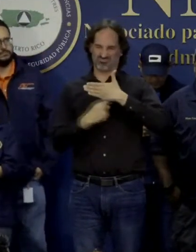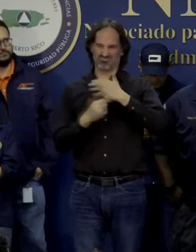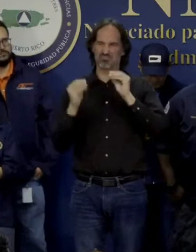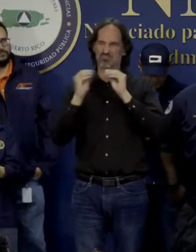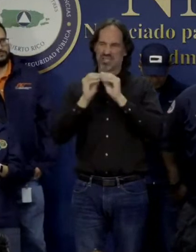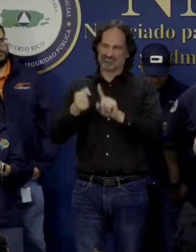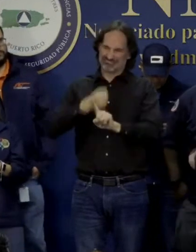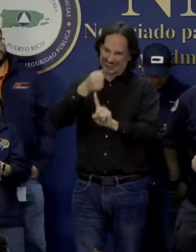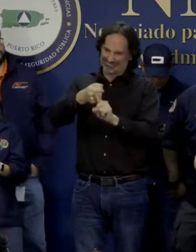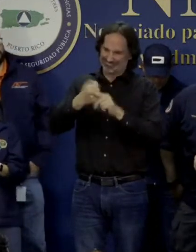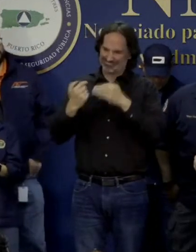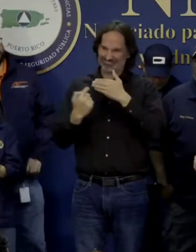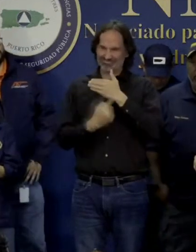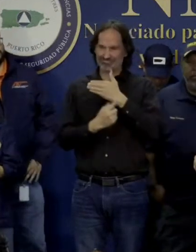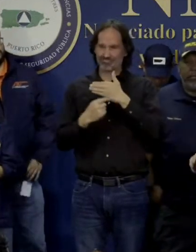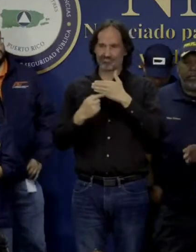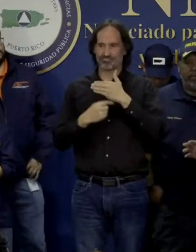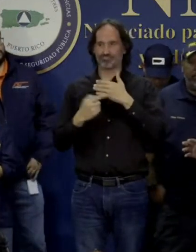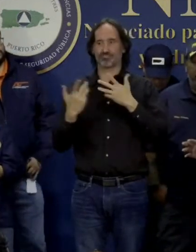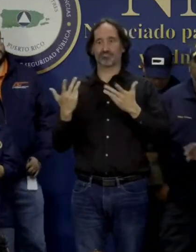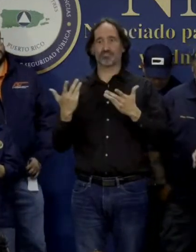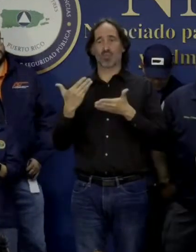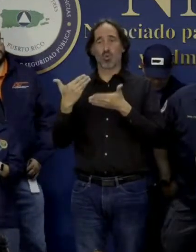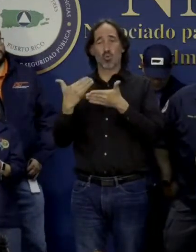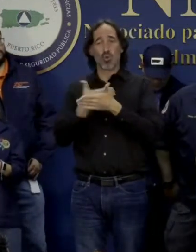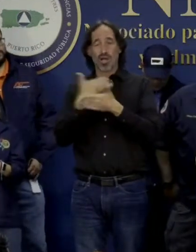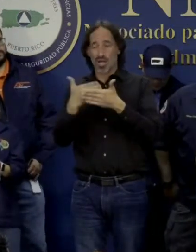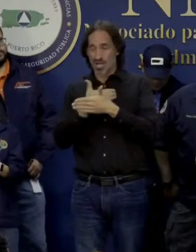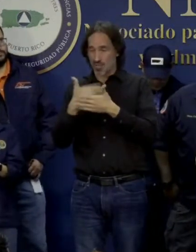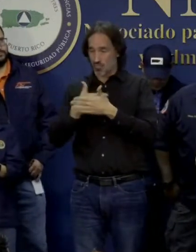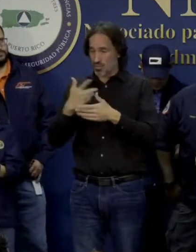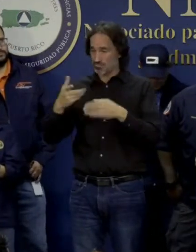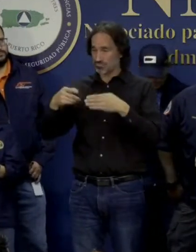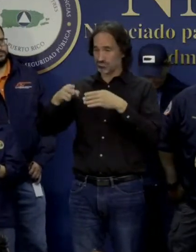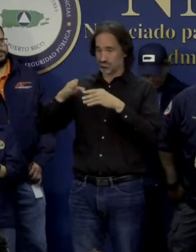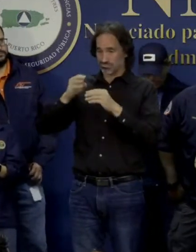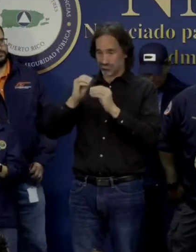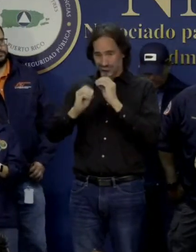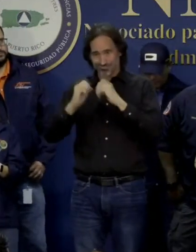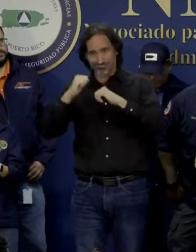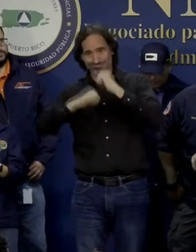tanques nuevos que se estaba terminando su construcción que colapsó, un tanque de acero